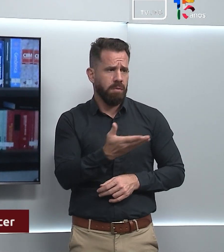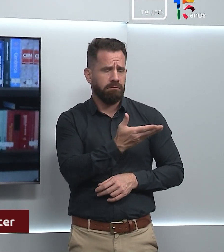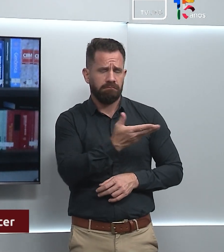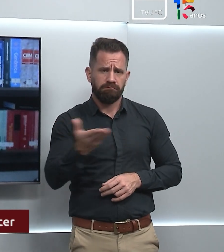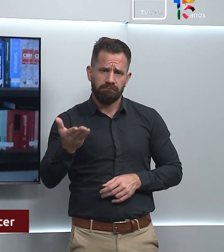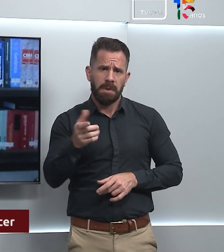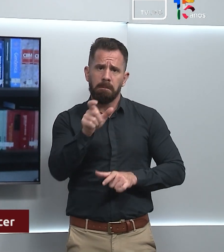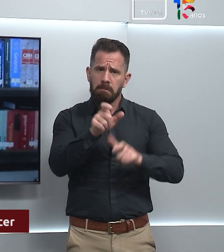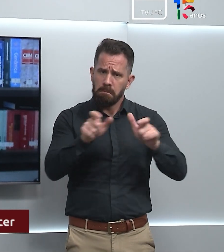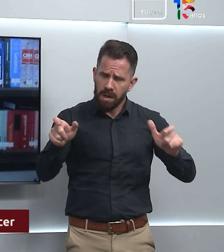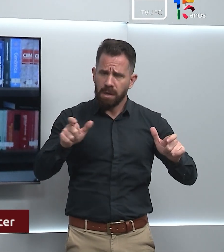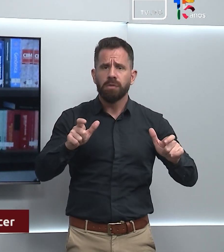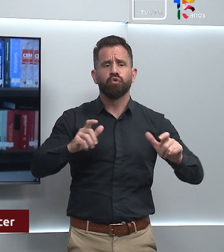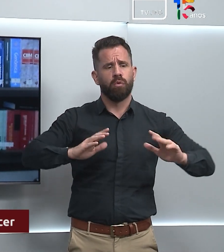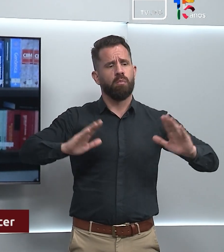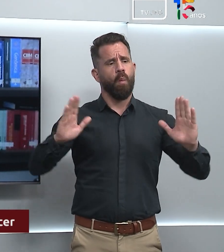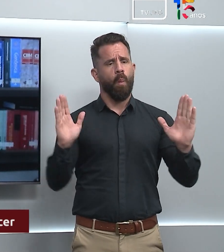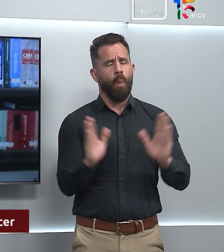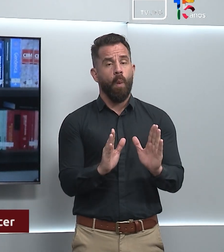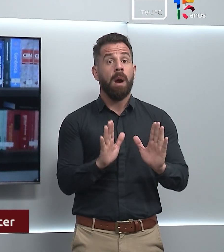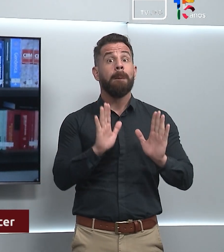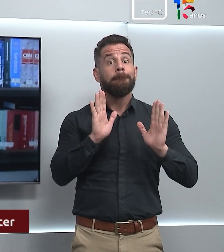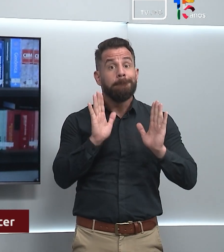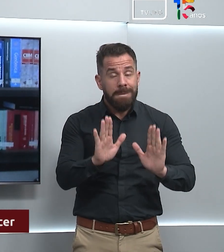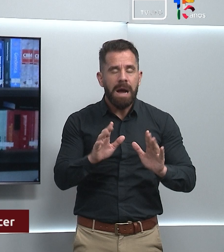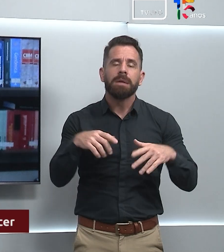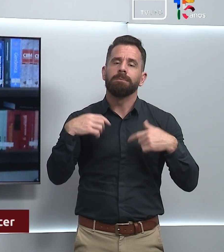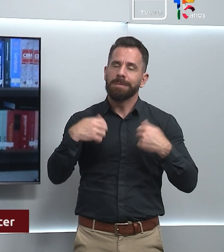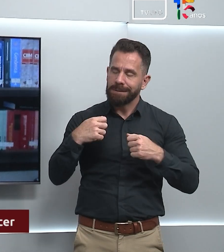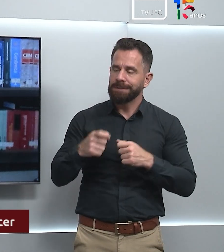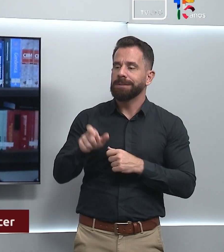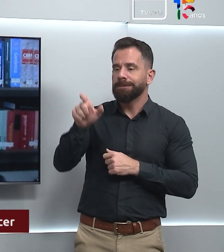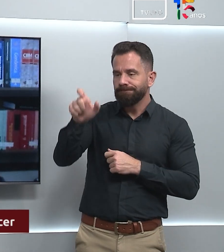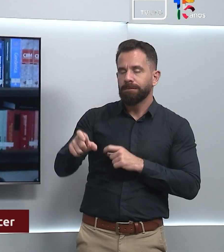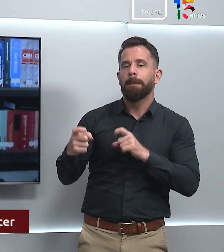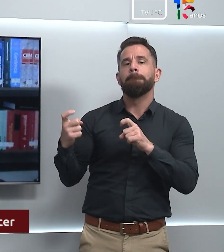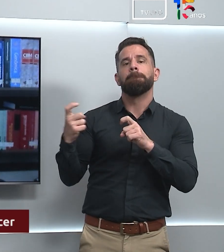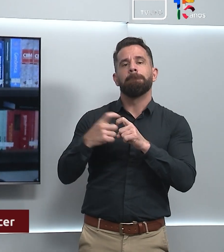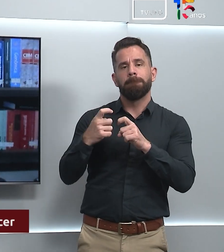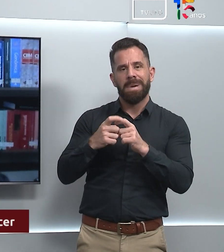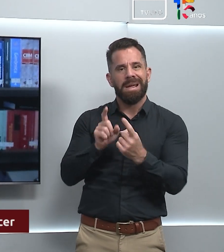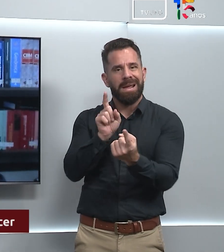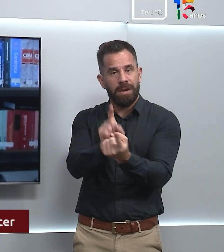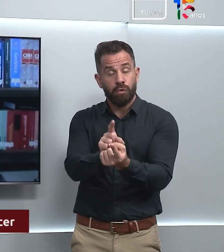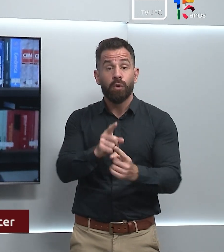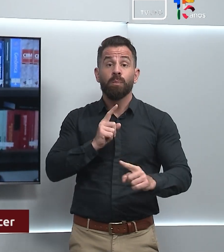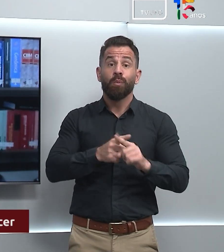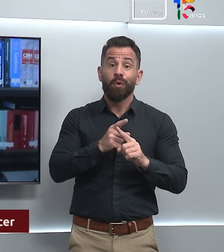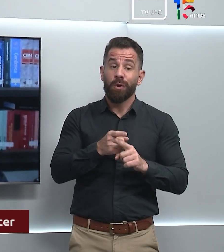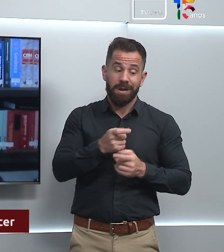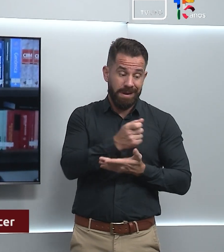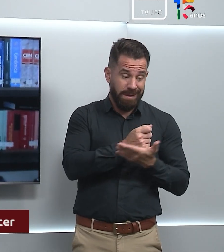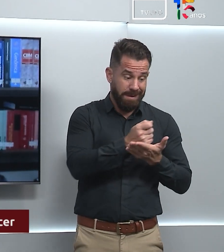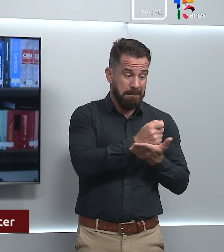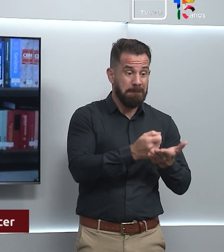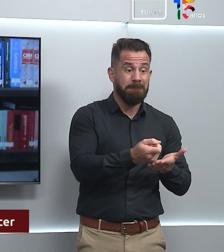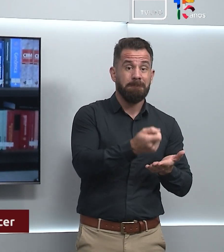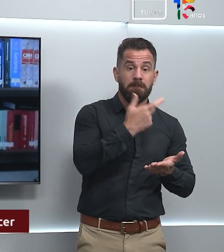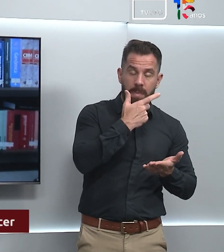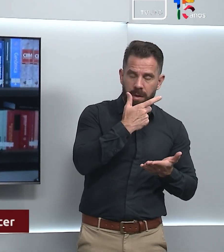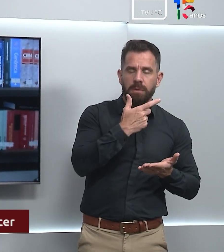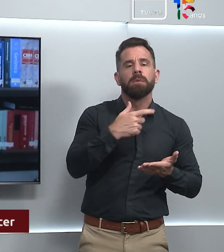perder peso, mas com monitoramento médico. Por quê? Porque medicamento tem que ser,